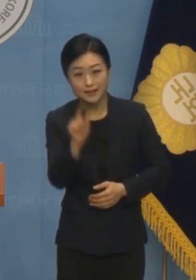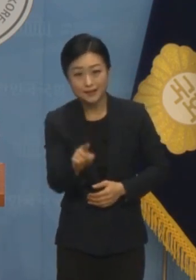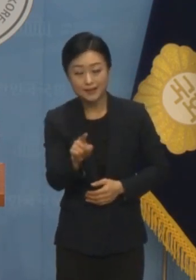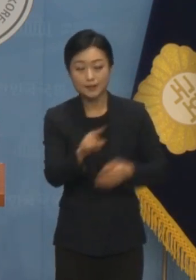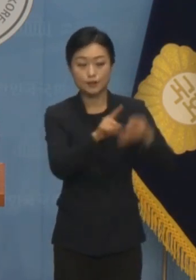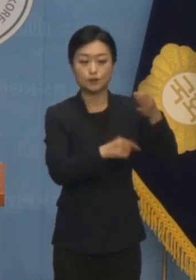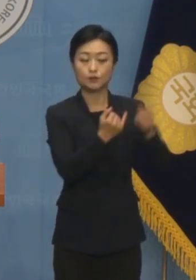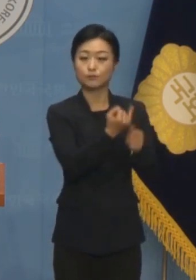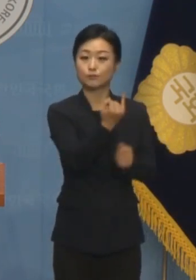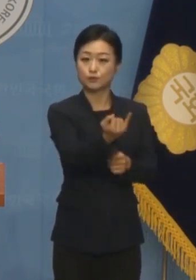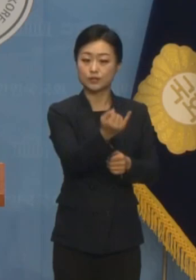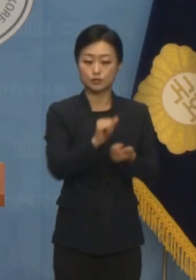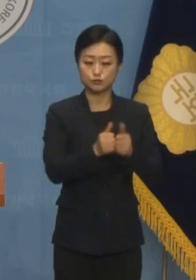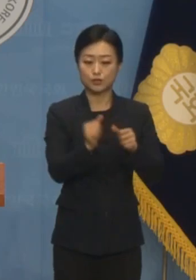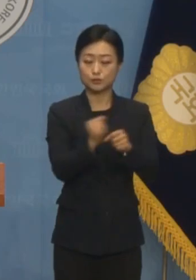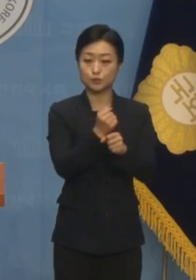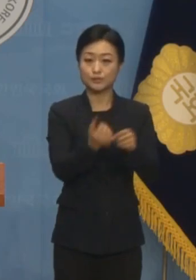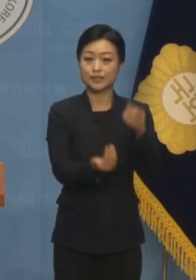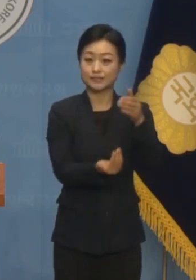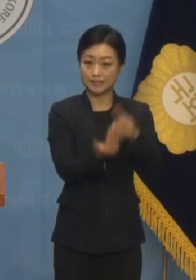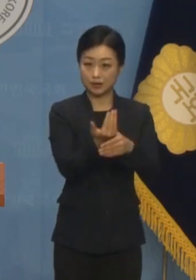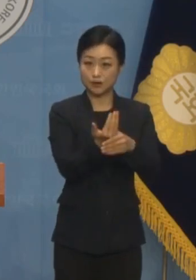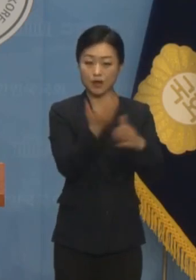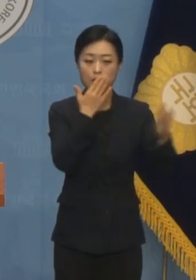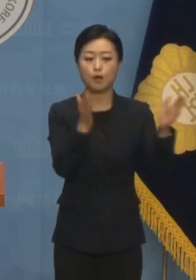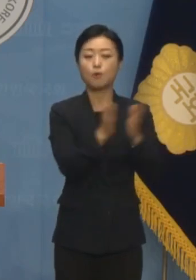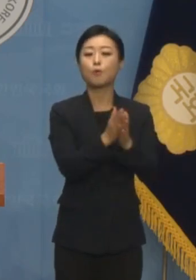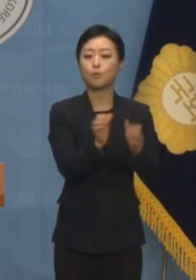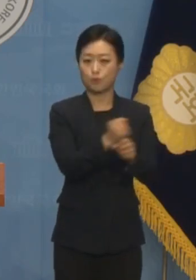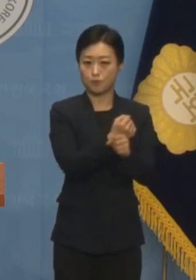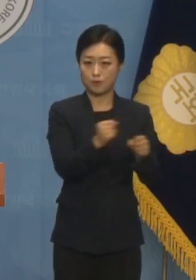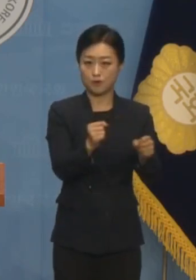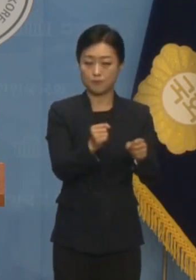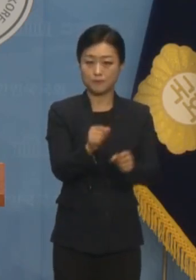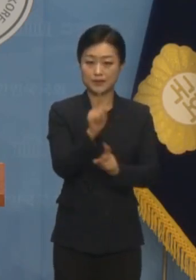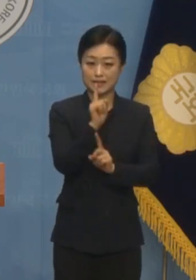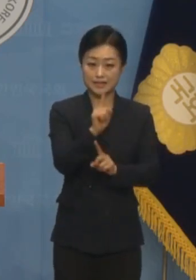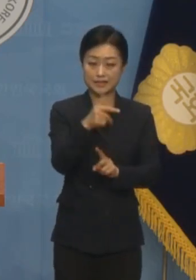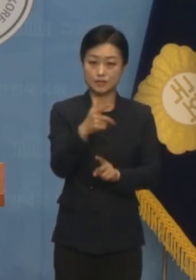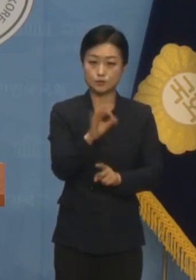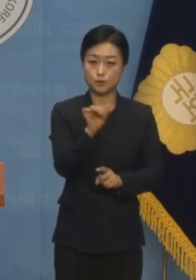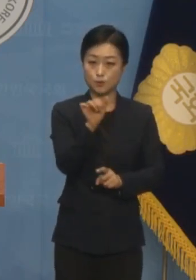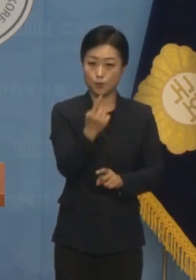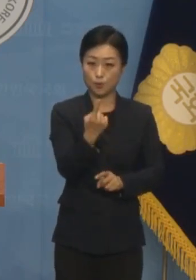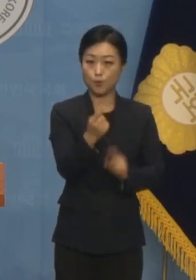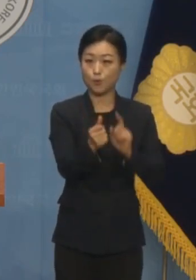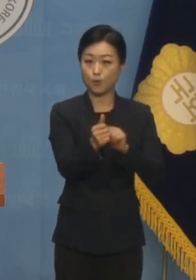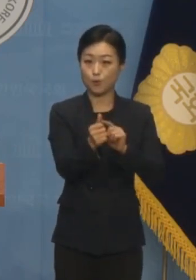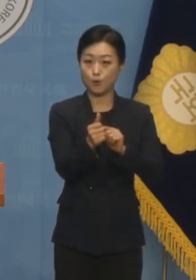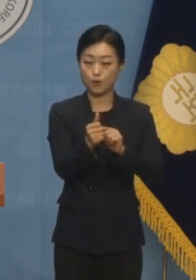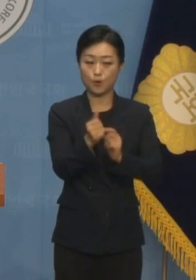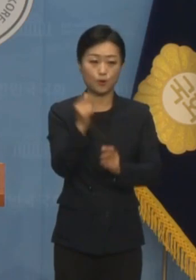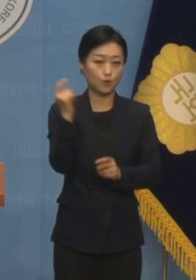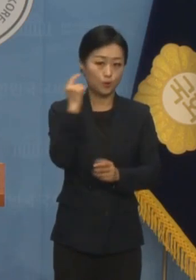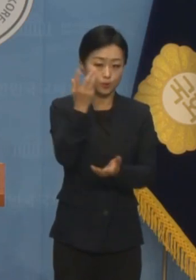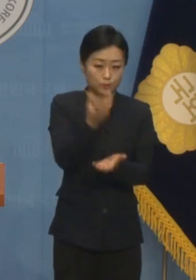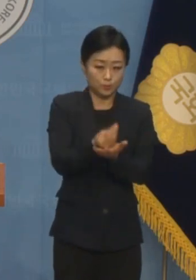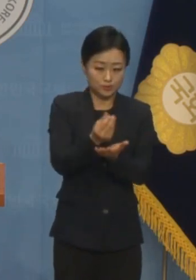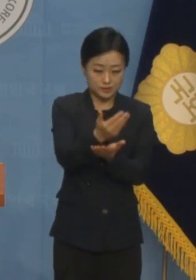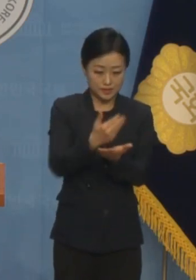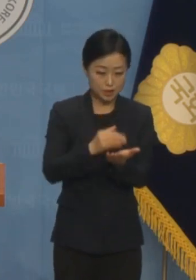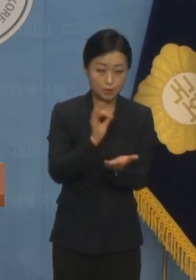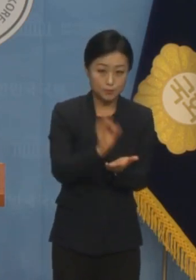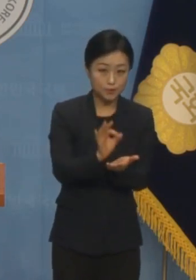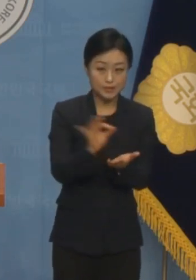연루된 도이치모터스 주가 조작의 공범인 이종호 블랙펄 인베스트 대표의 녹취를 통해 구명